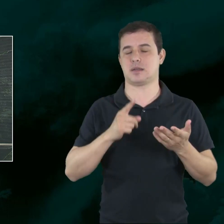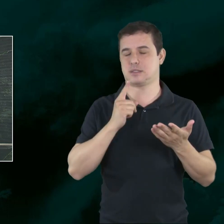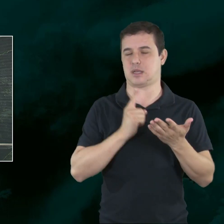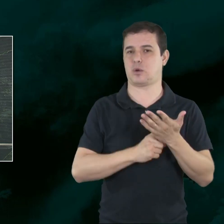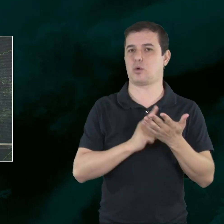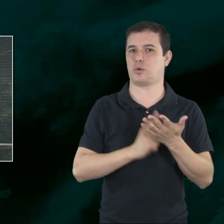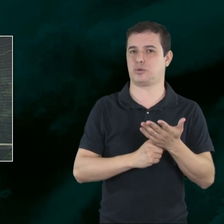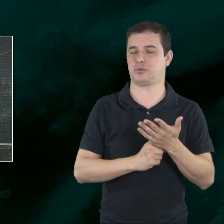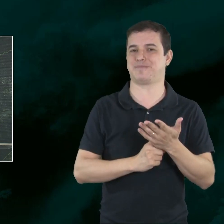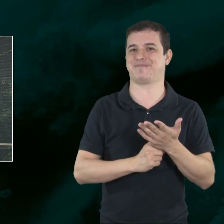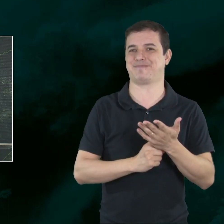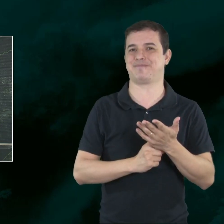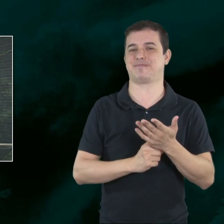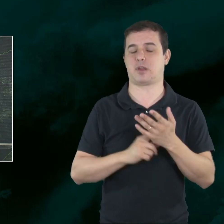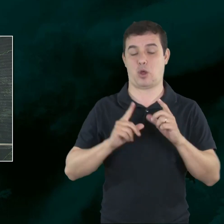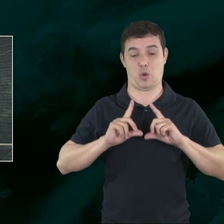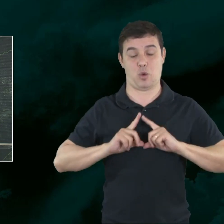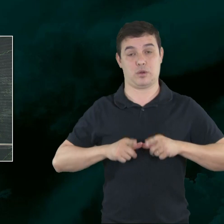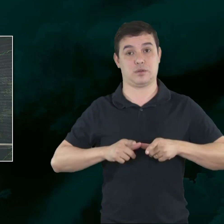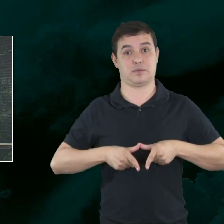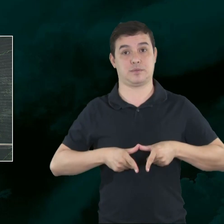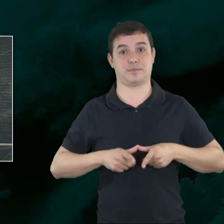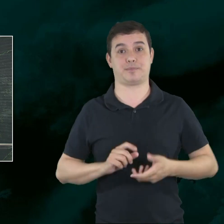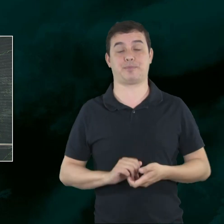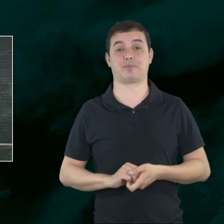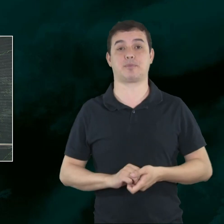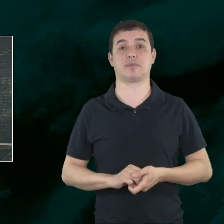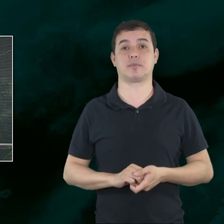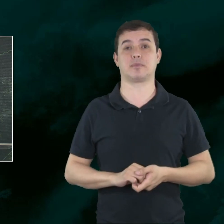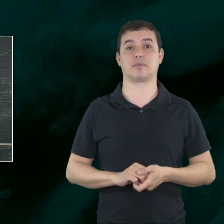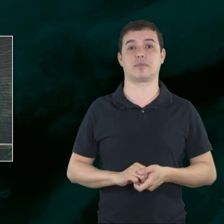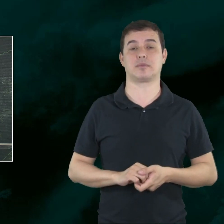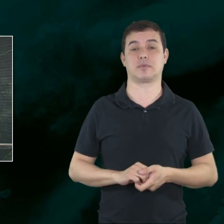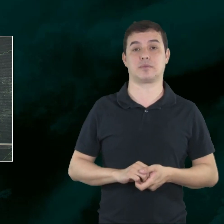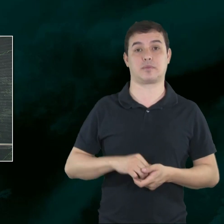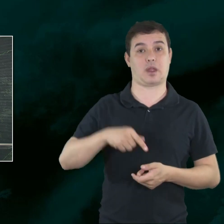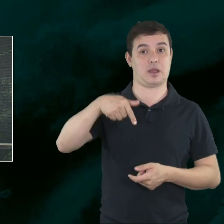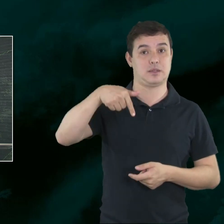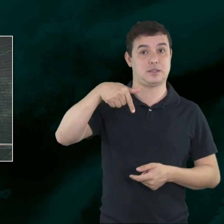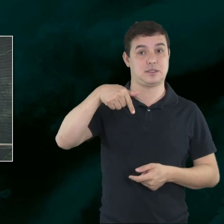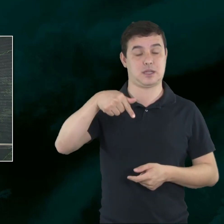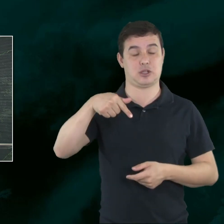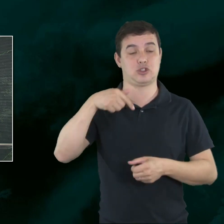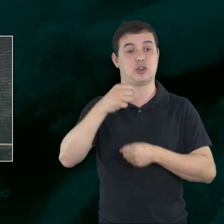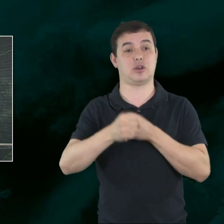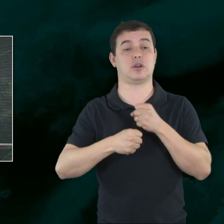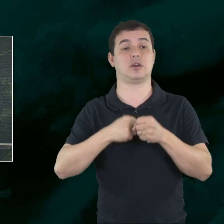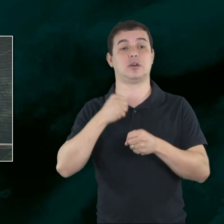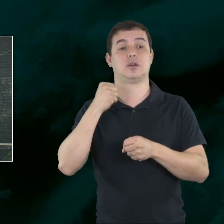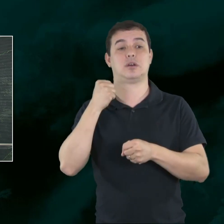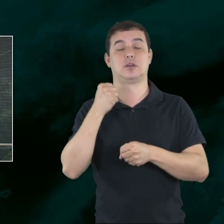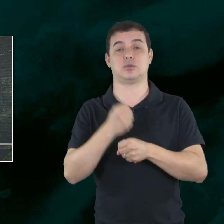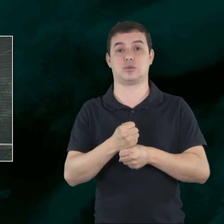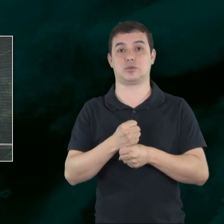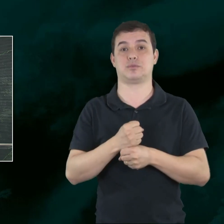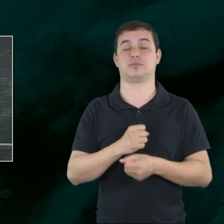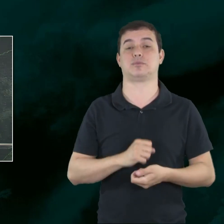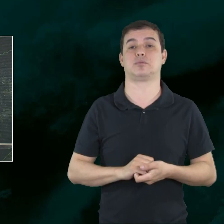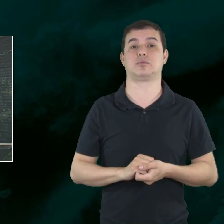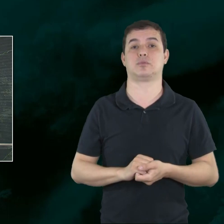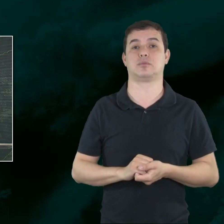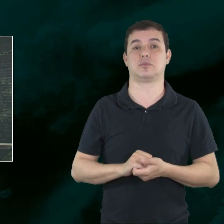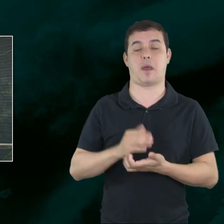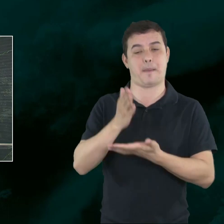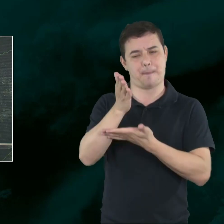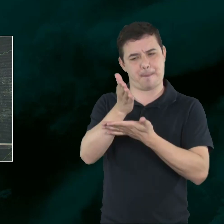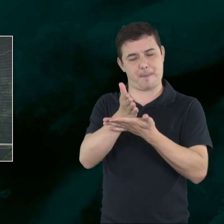né? E esse grande acordo será uma aliança de 7 anos. E no meio desses 7 anos,